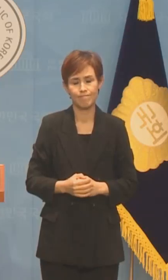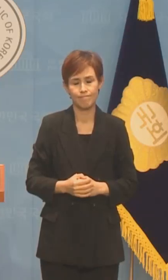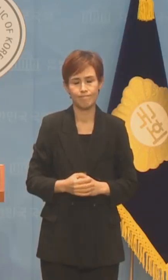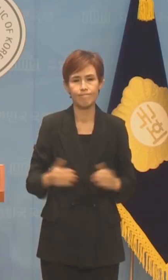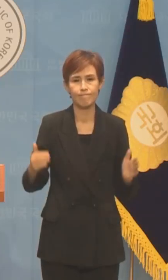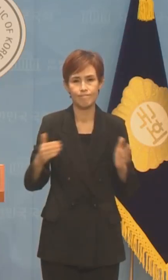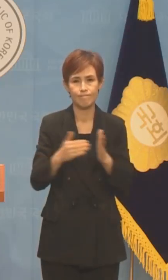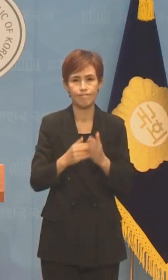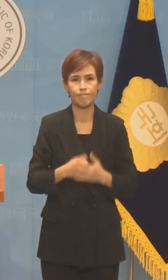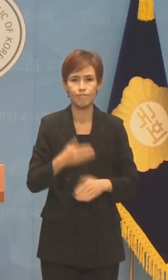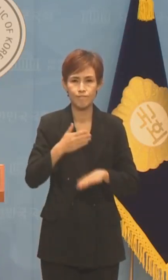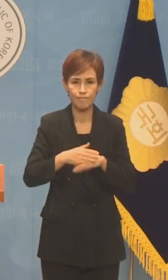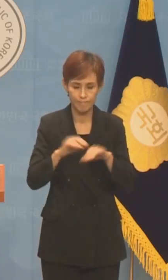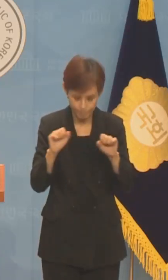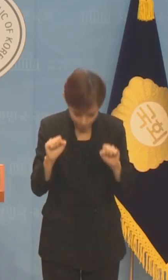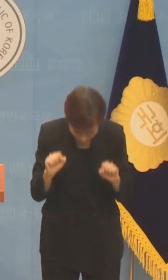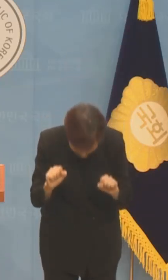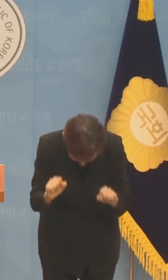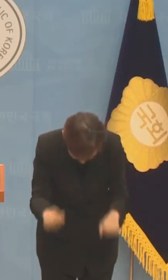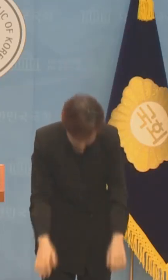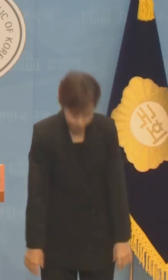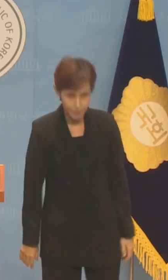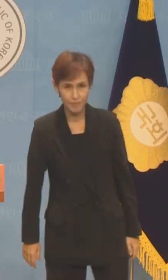여기까지 하겠습니다. 고맙습니다.